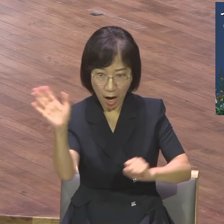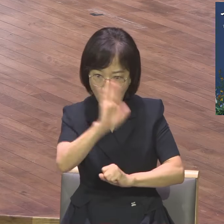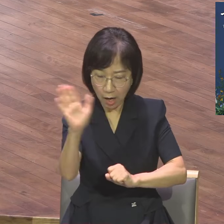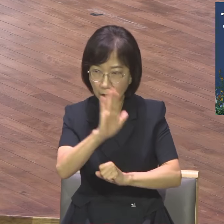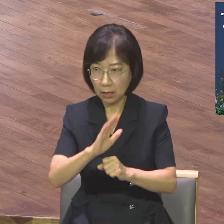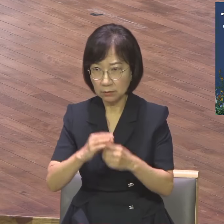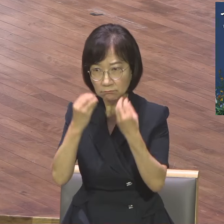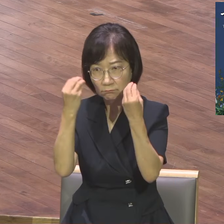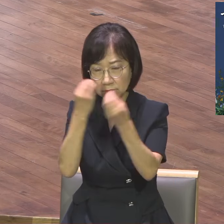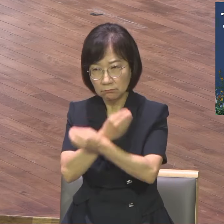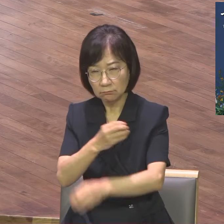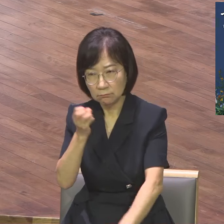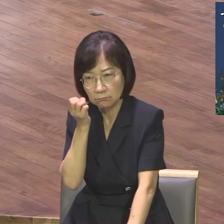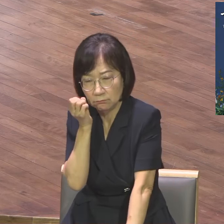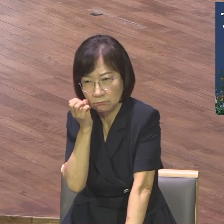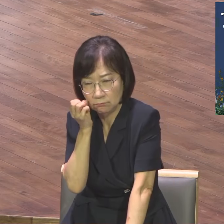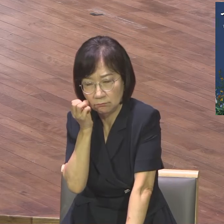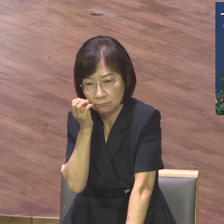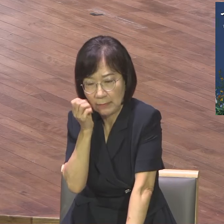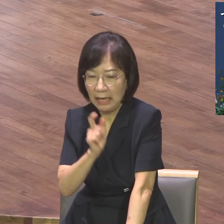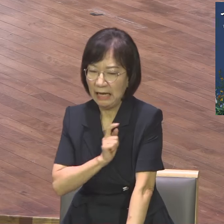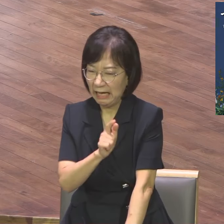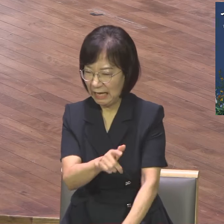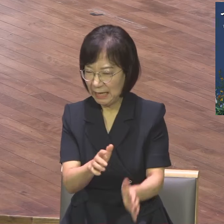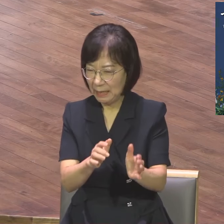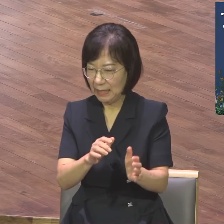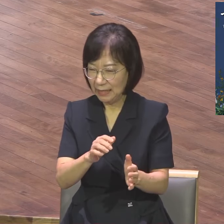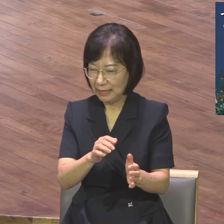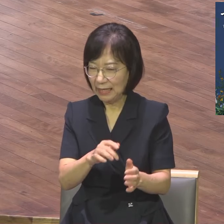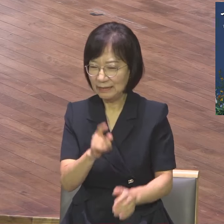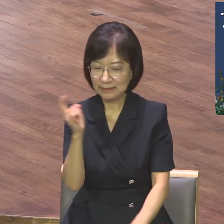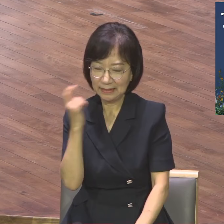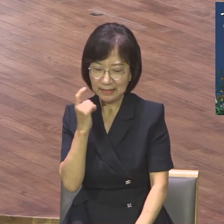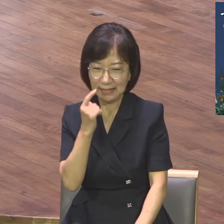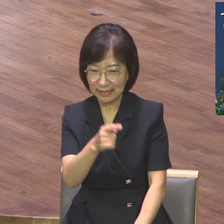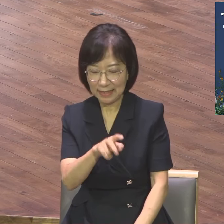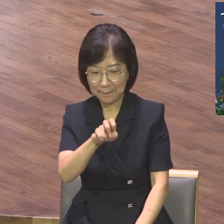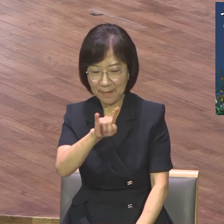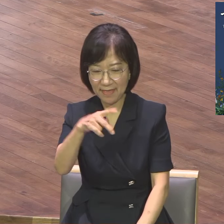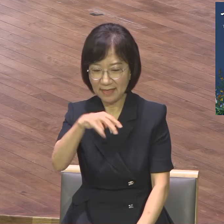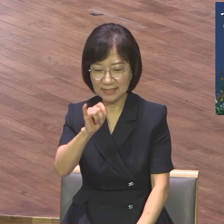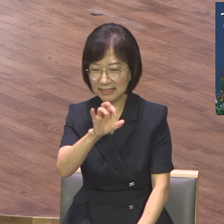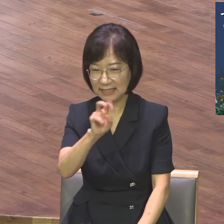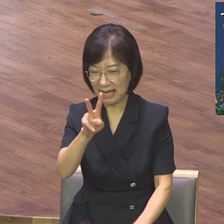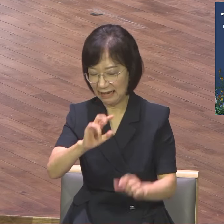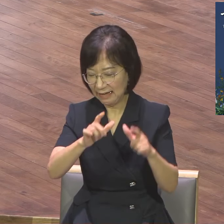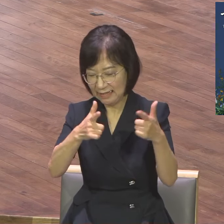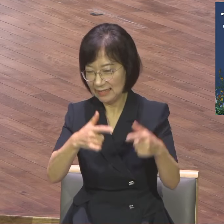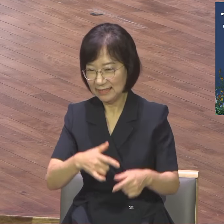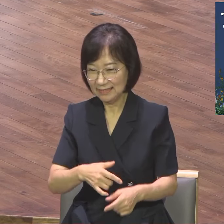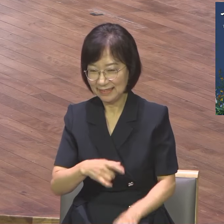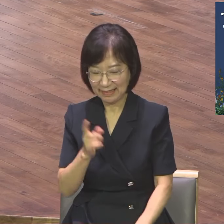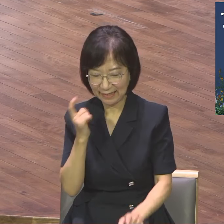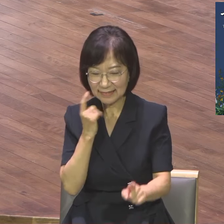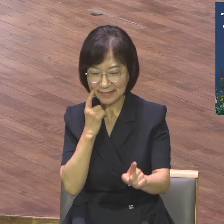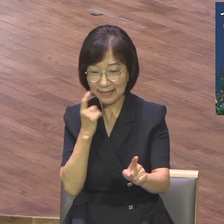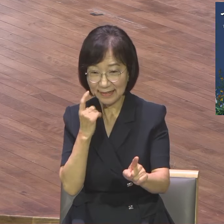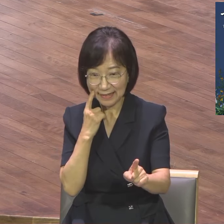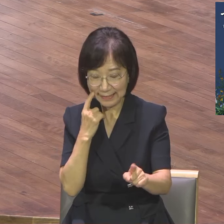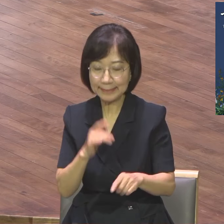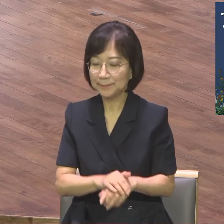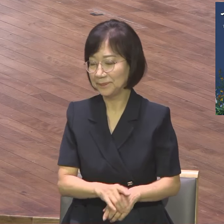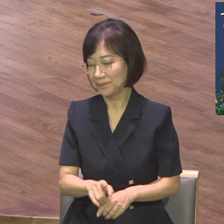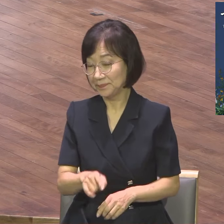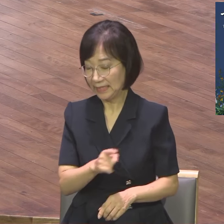맞는 소리만 계속 한단 말이에요. 아, 아니구나. 가짜구나. 그래서 은